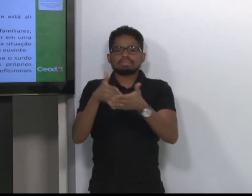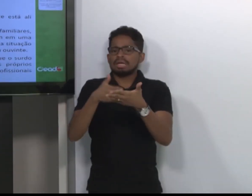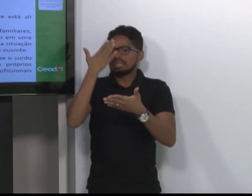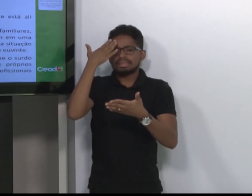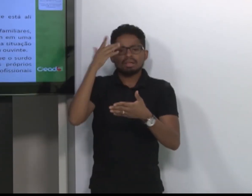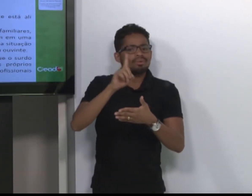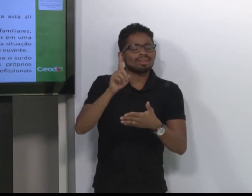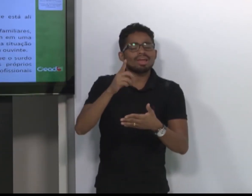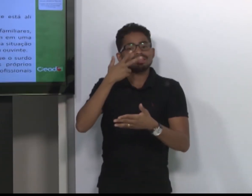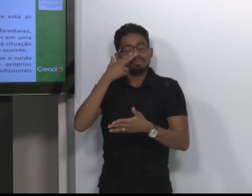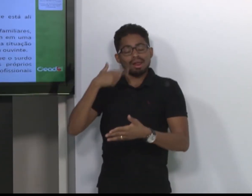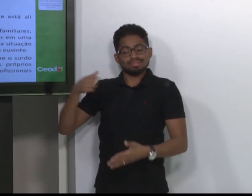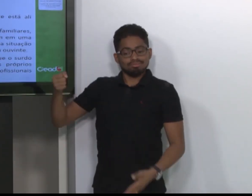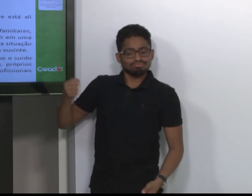Esse foi